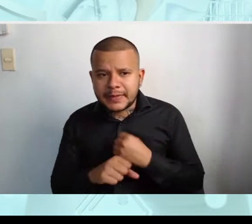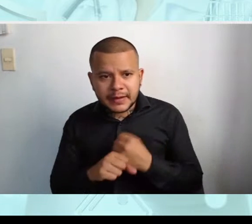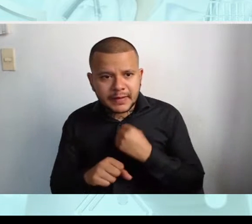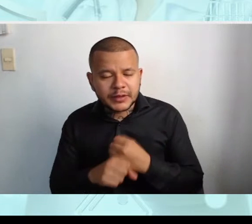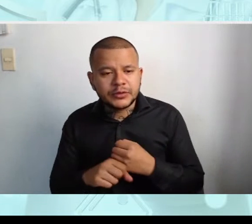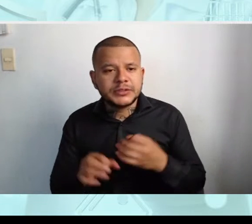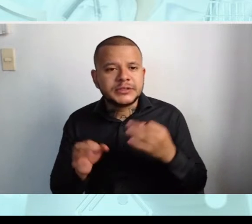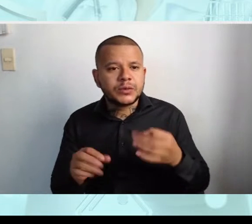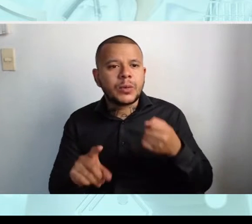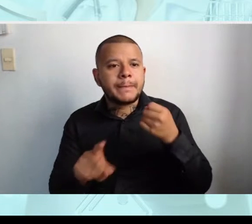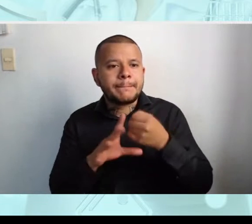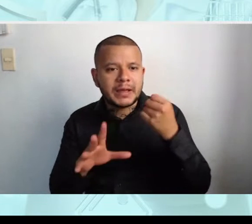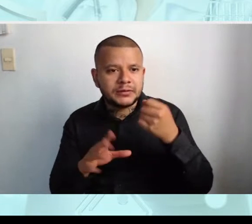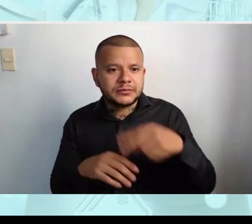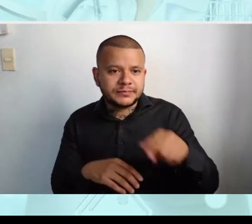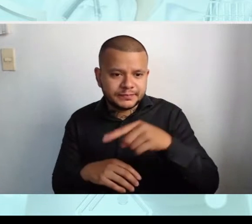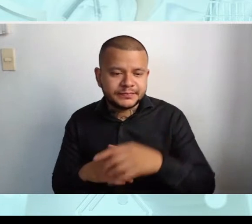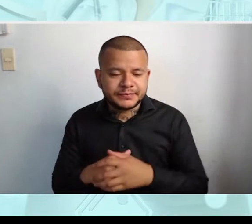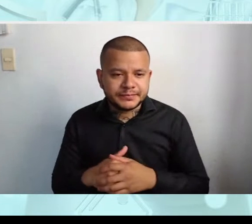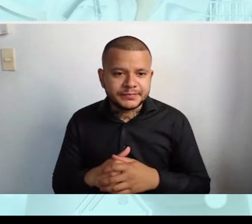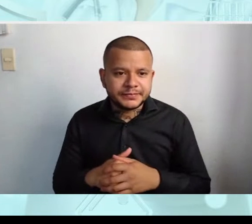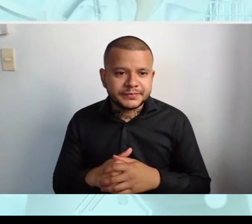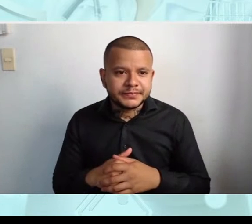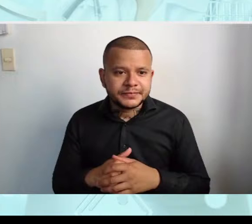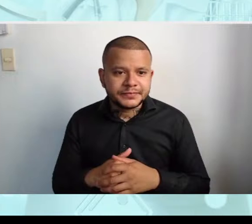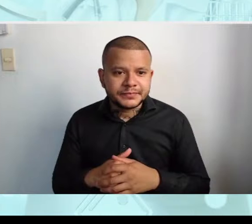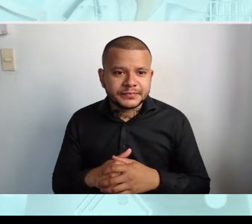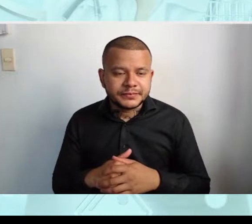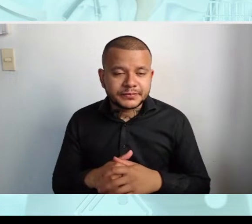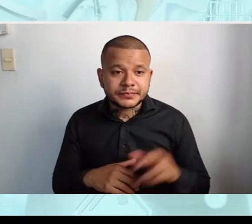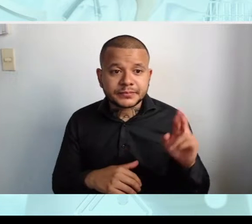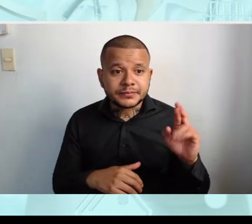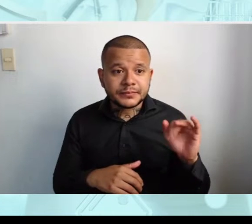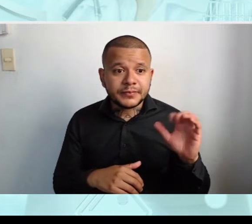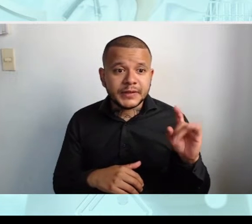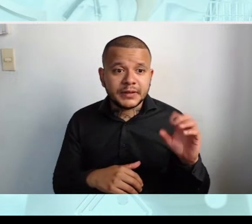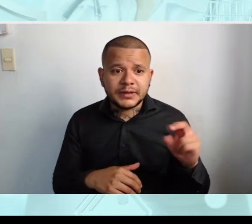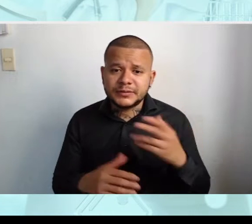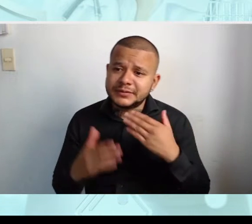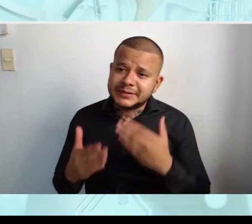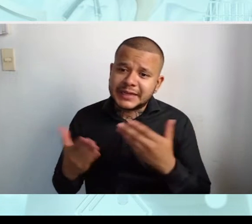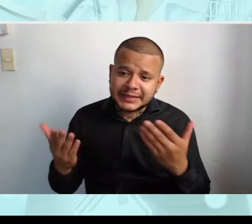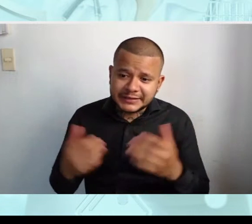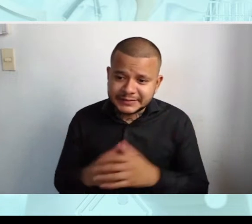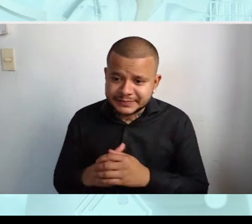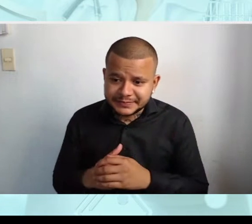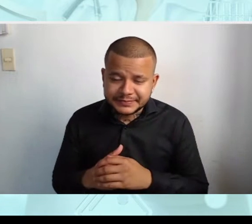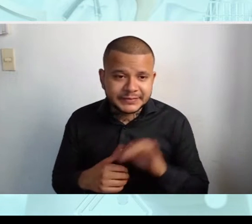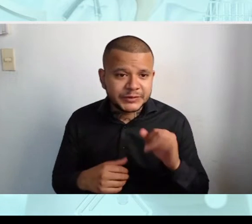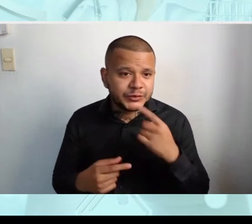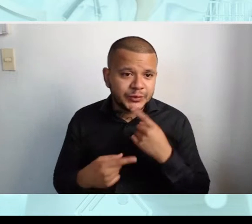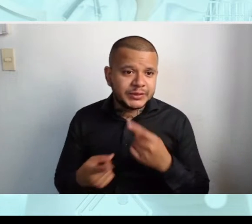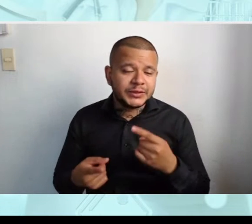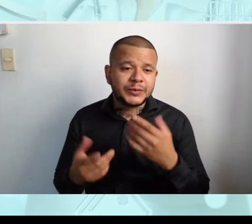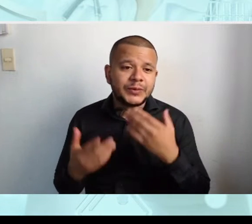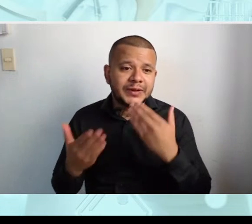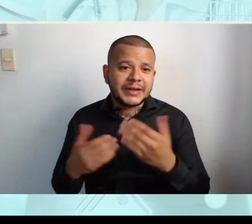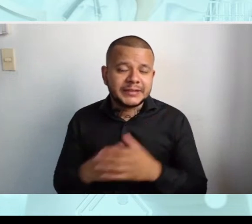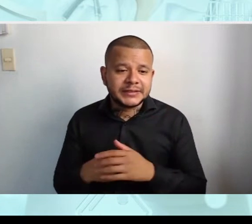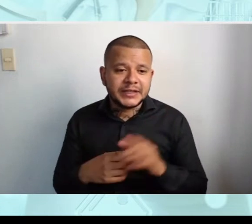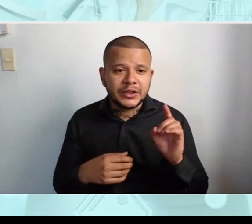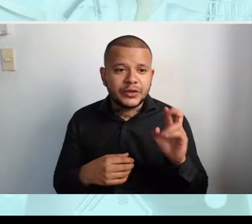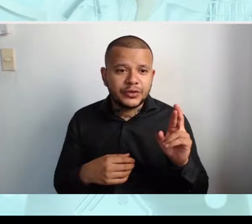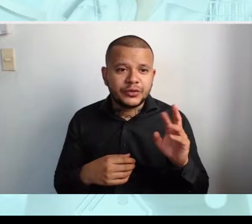verdadero impacto que esto requiere. Pues agradecidos. Simplemente es eso, es un agradecimiento, doctor Walter,